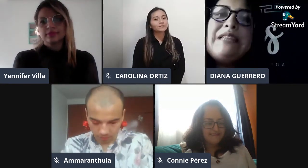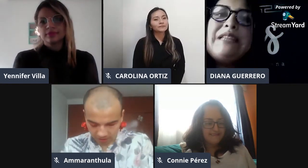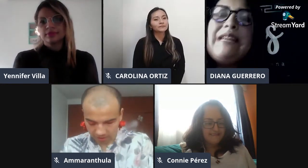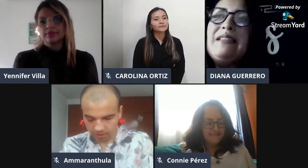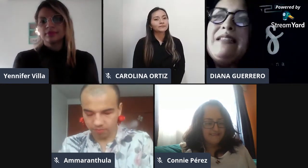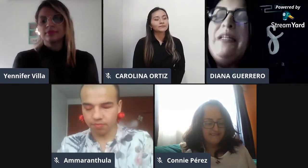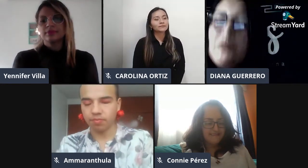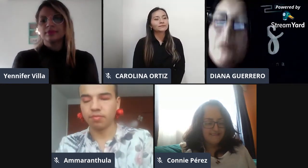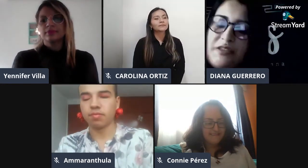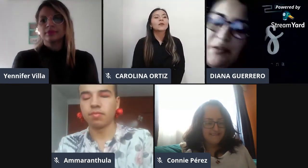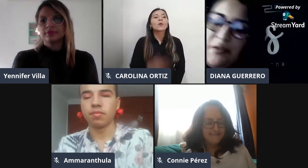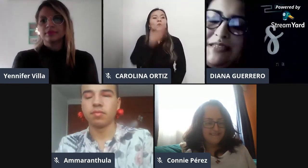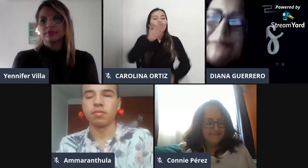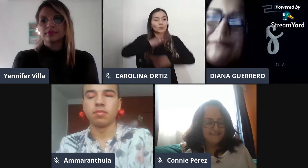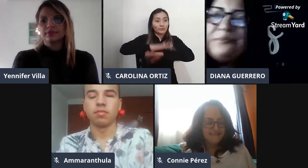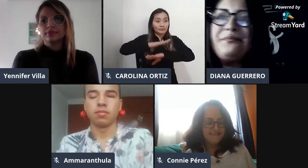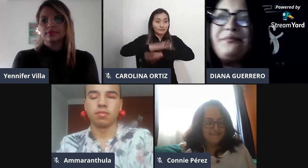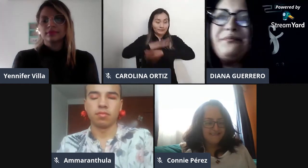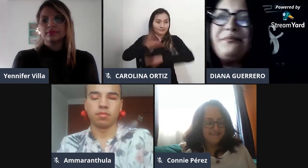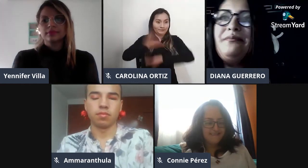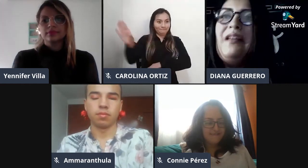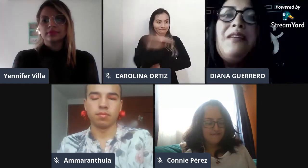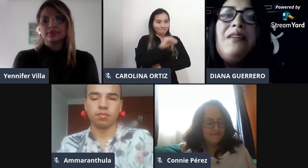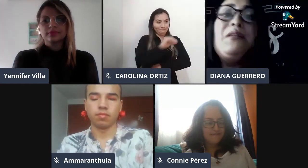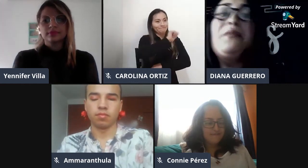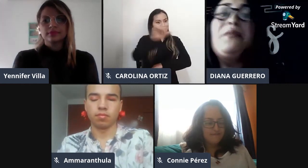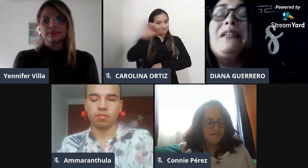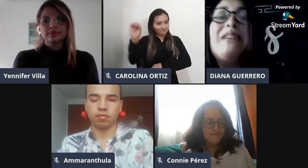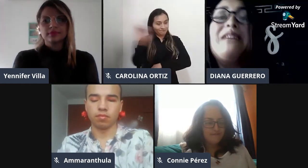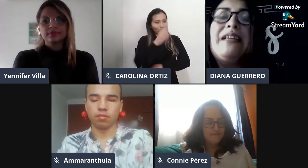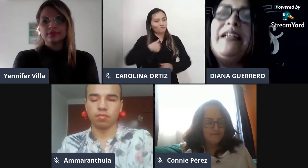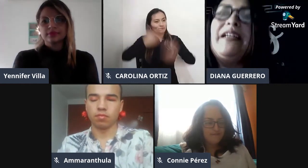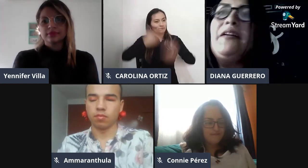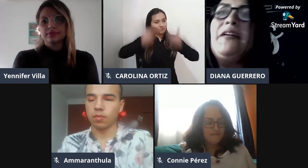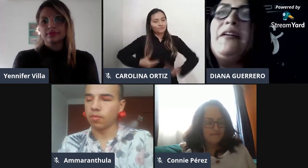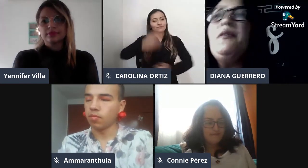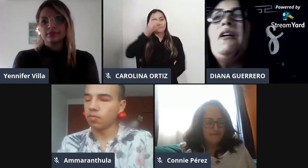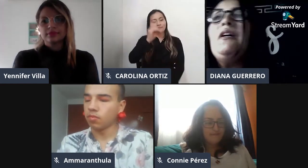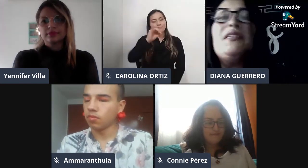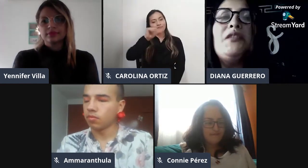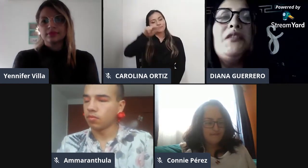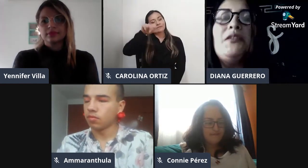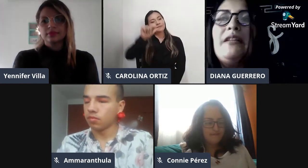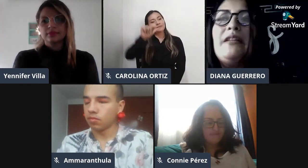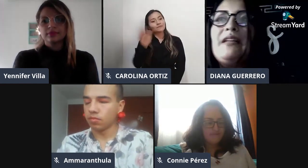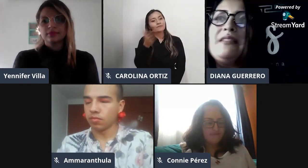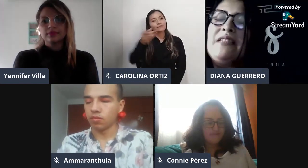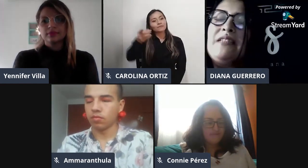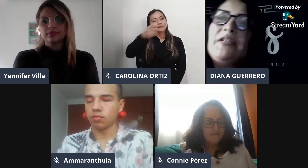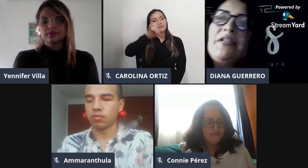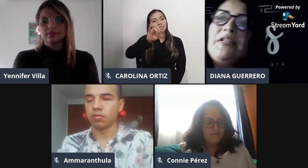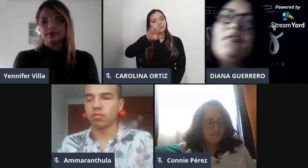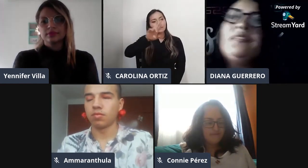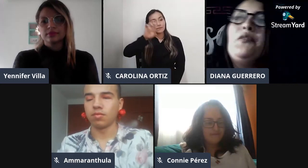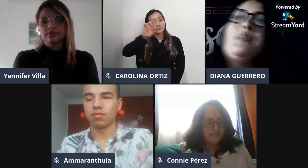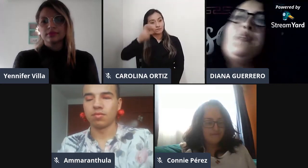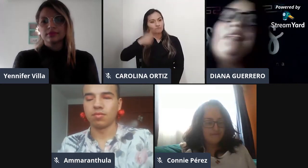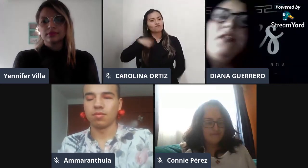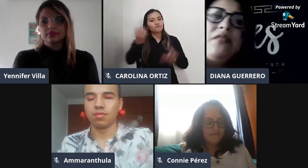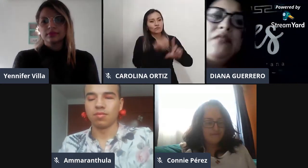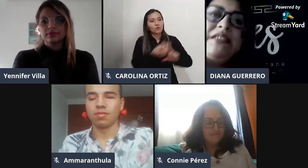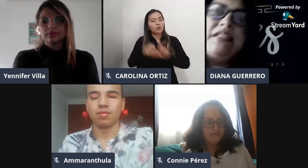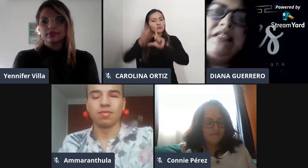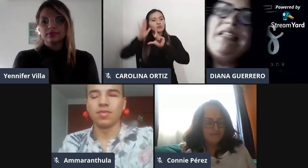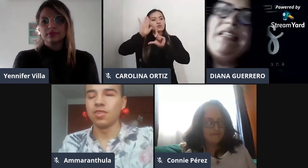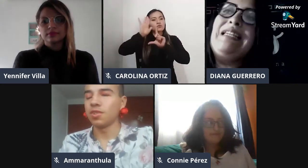buenas tardes para todos y todas. Mi nombre es Diana Guerrero. Soy estudiante de la licenciatura en educación comunitaria